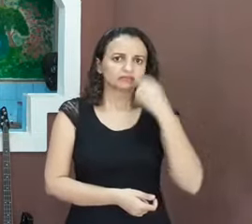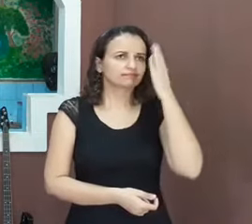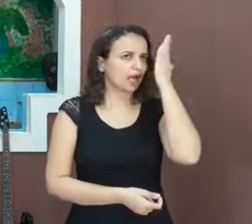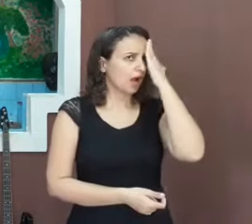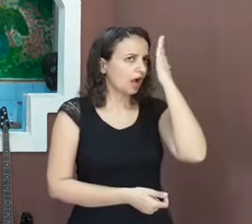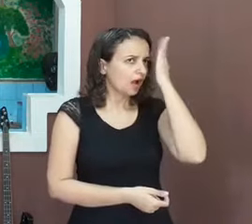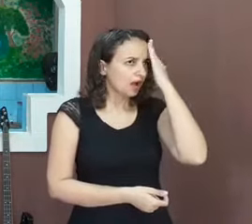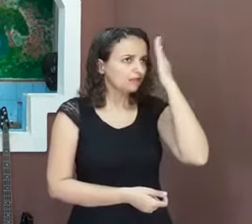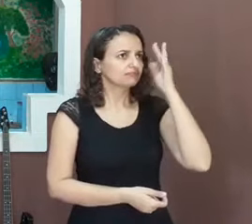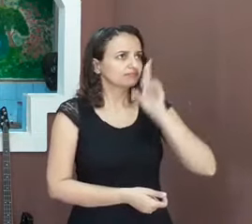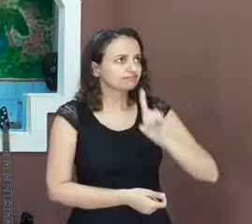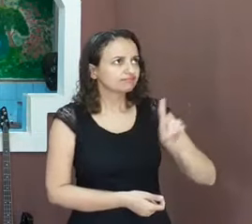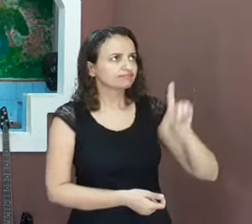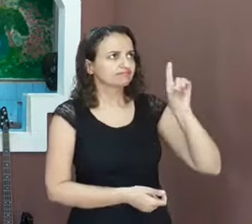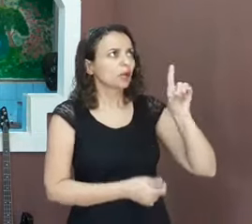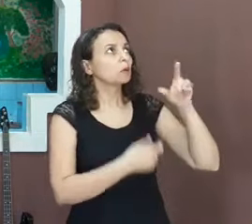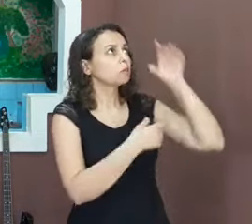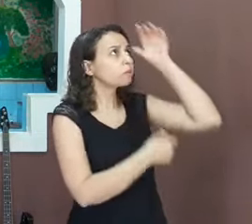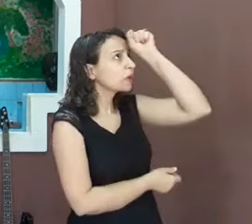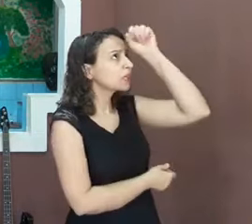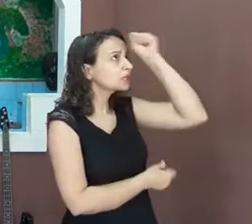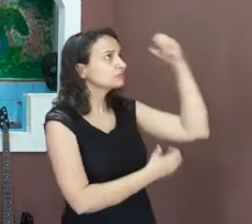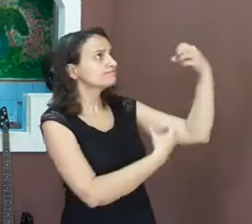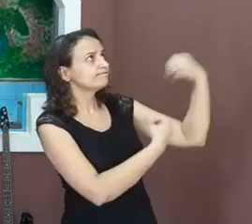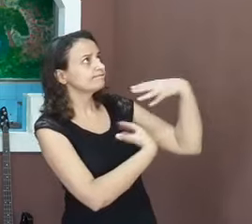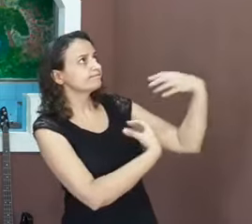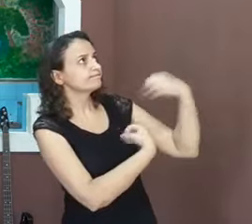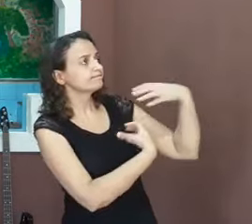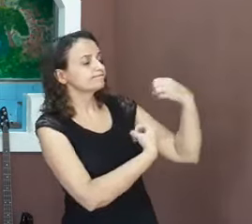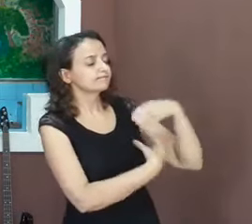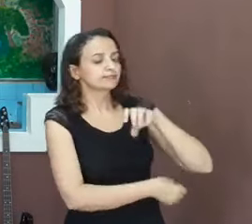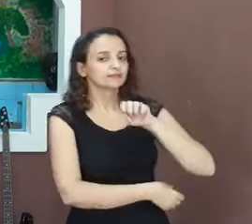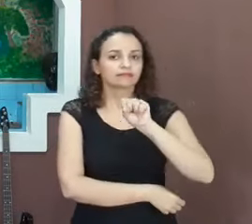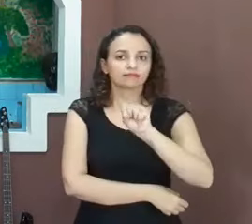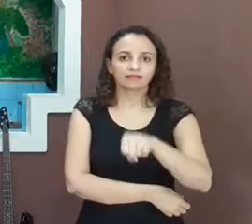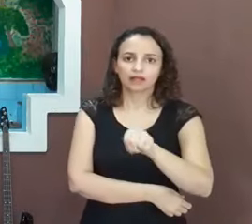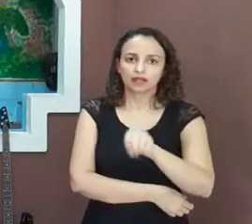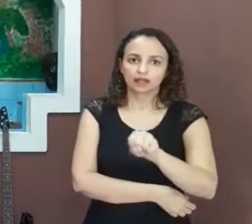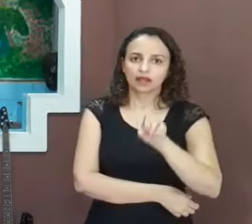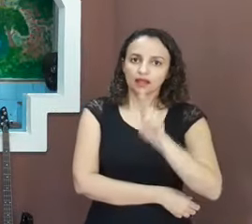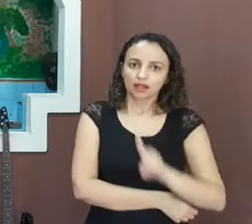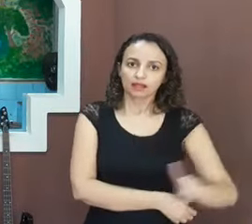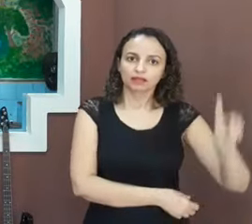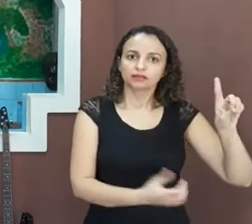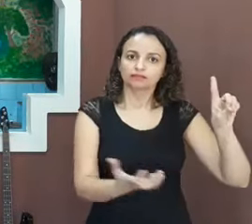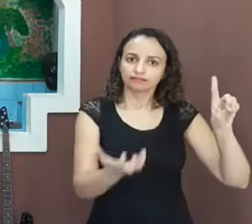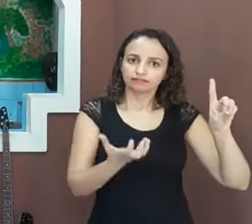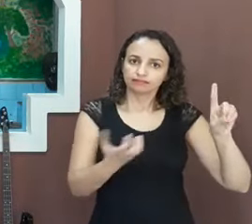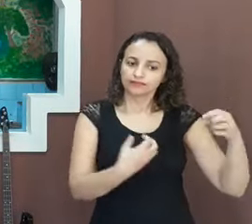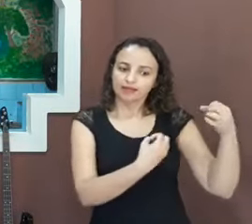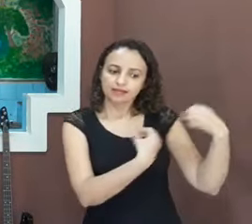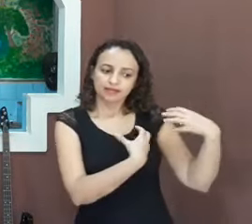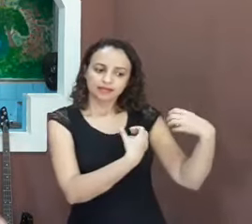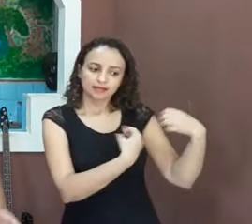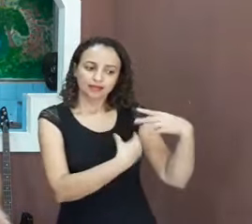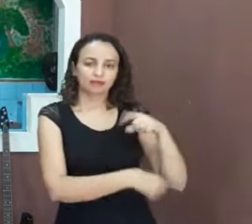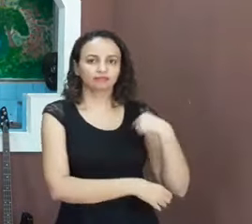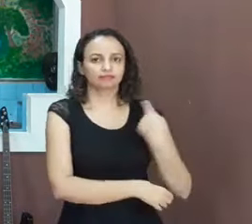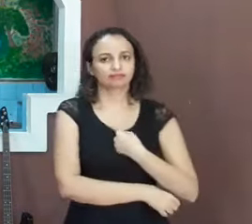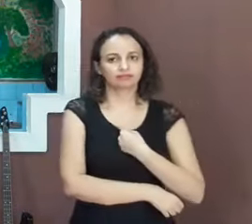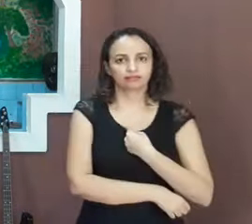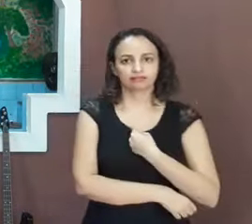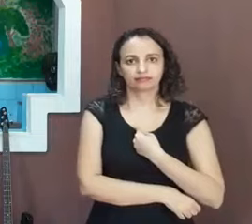Reconhecer que precisamos aprender. Aprender com Deus. Deus quer nos ensinar. Aprender